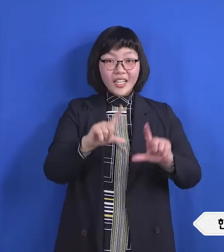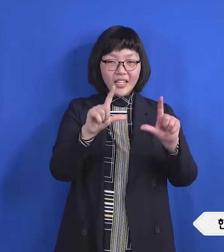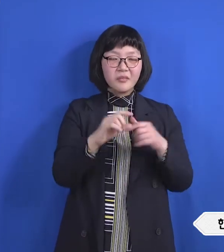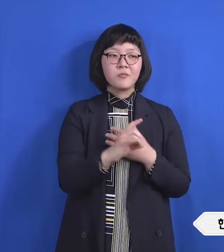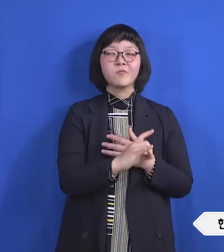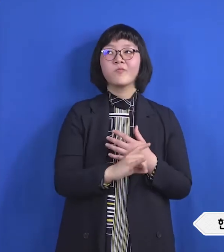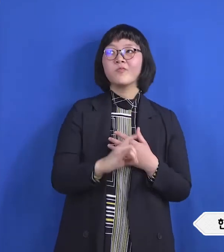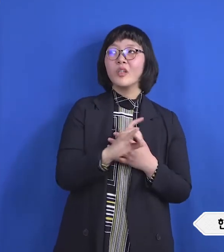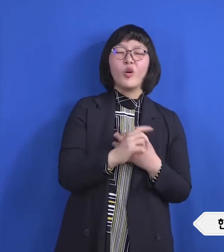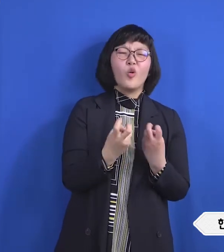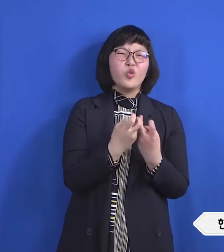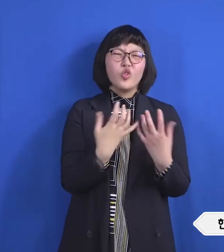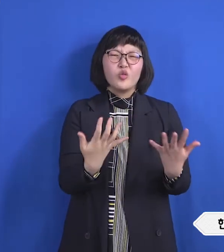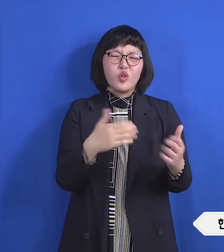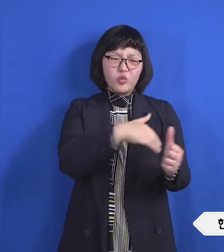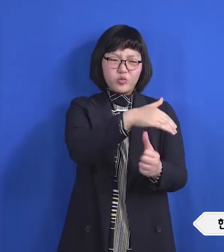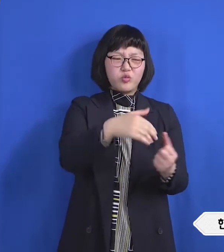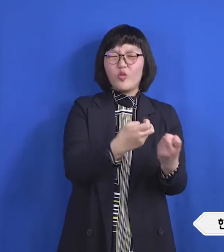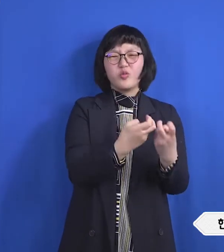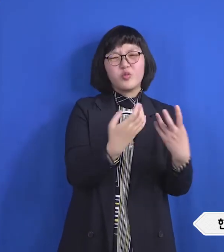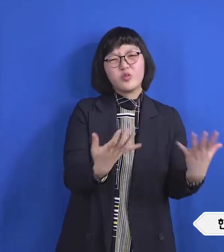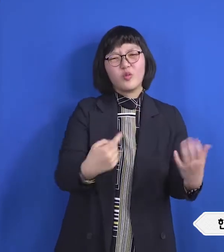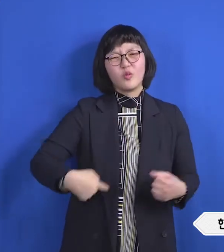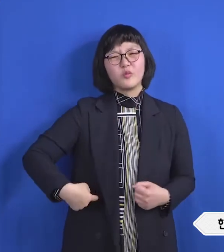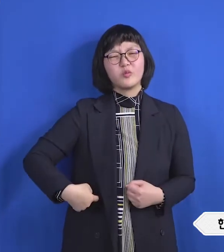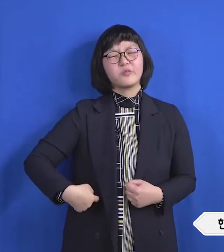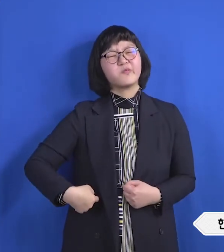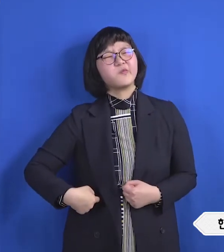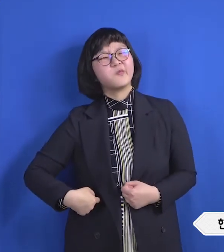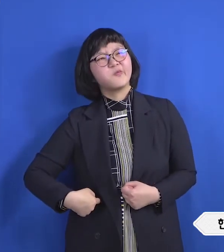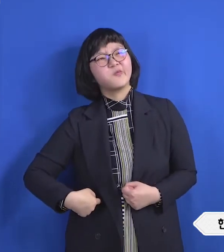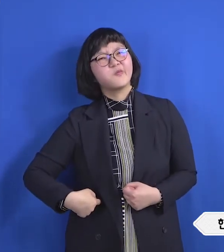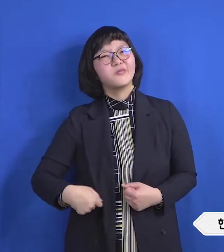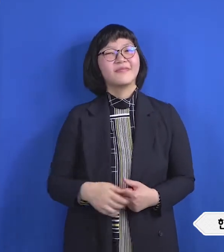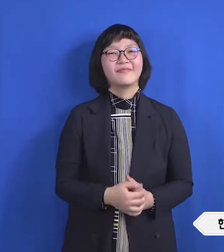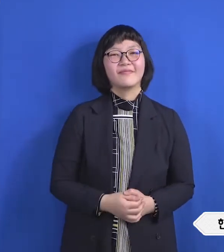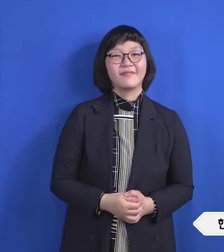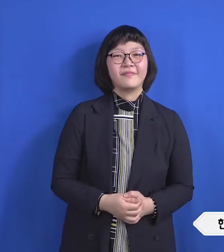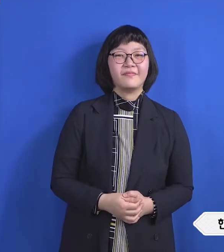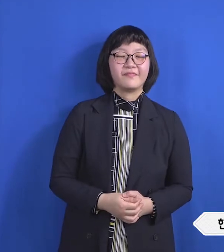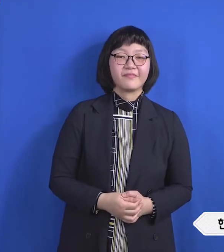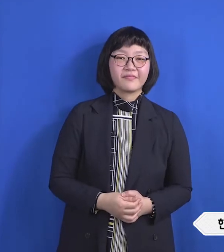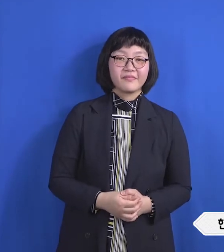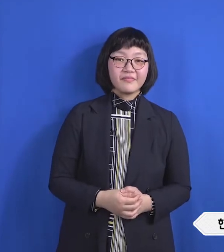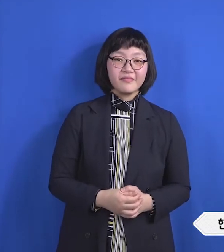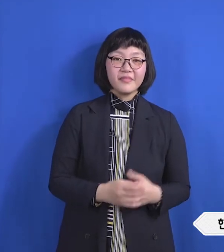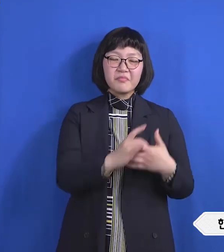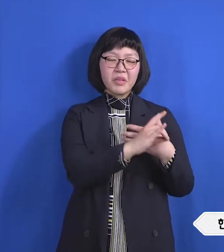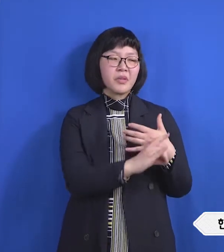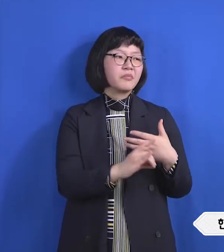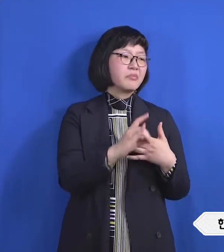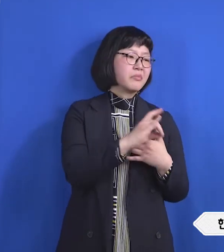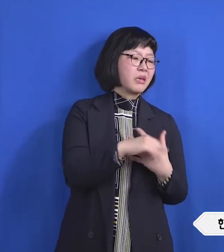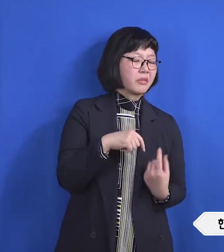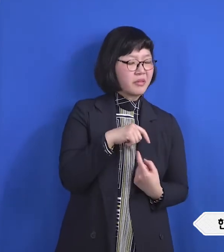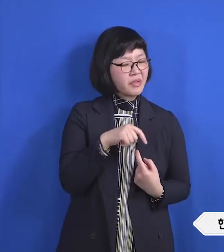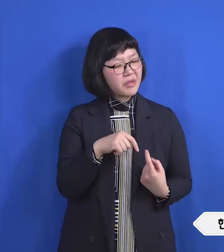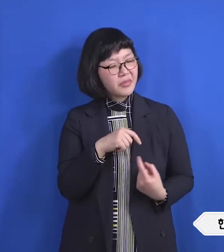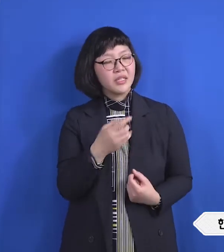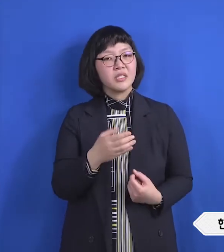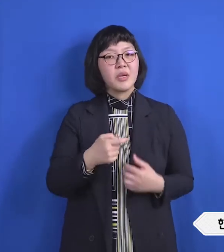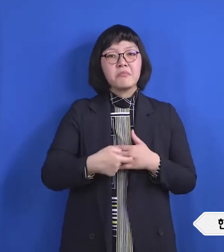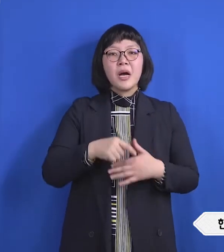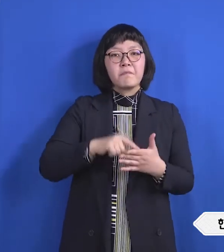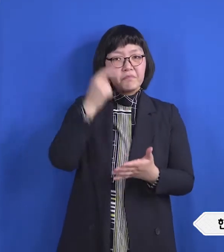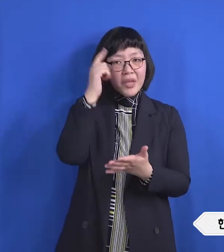합니다. 그때는 상황이 그래서 어쩔 수 없었어 하고 변명을 합니다. 변명하지만은 마음이